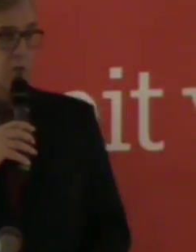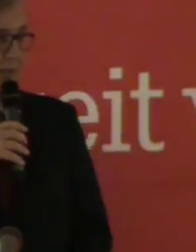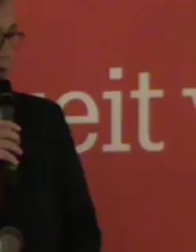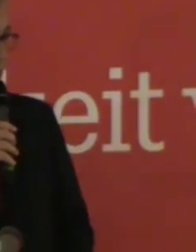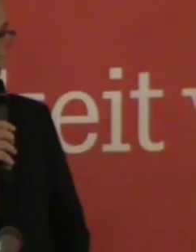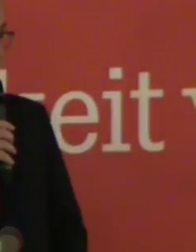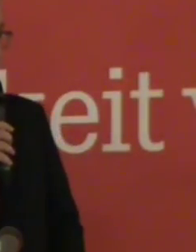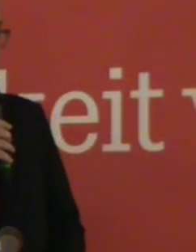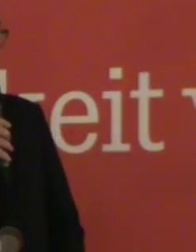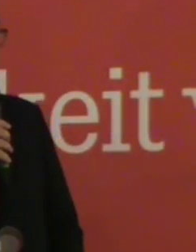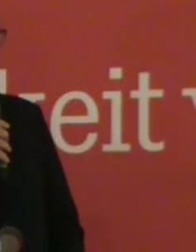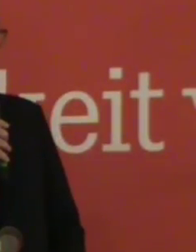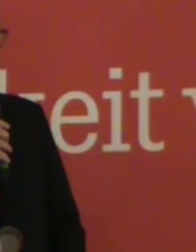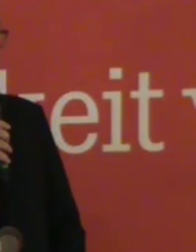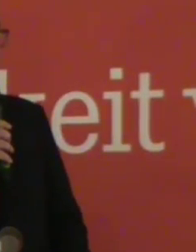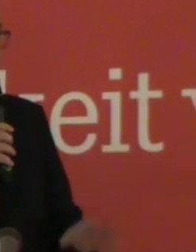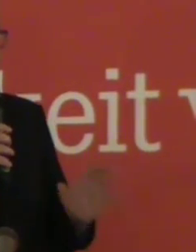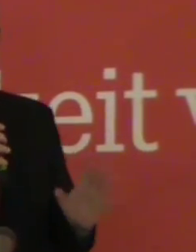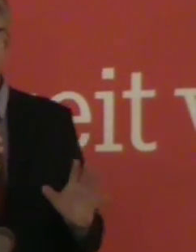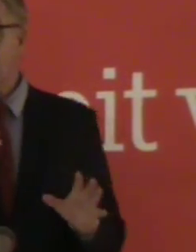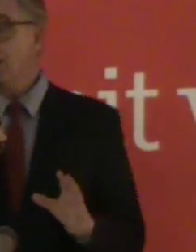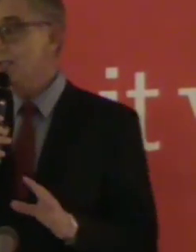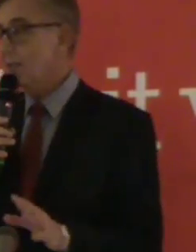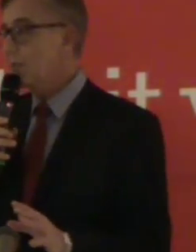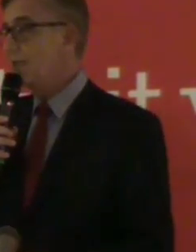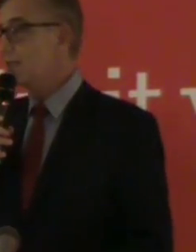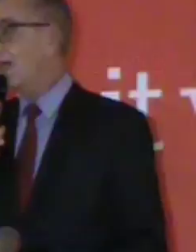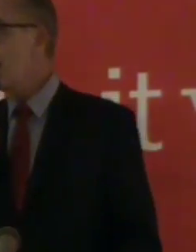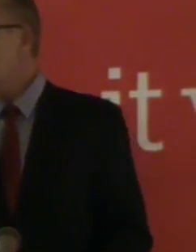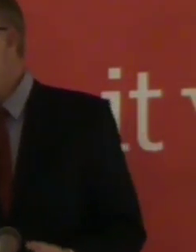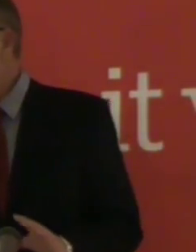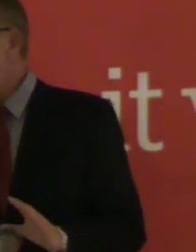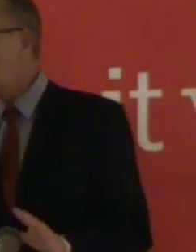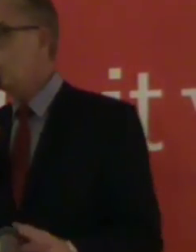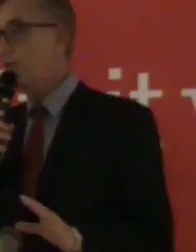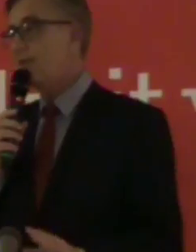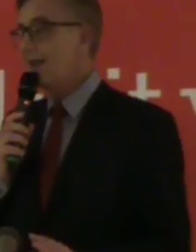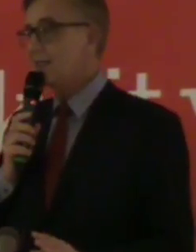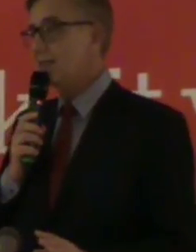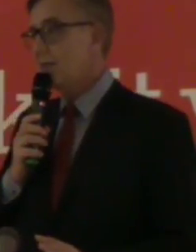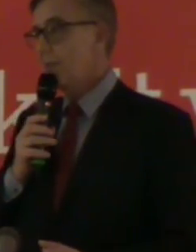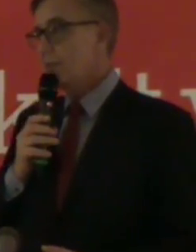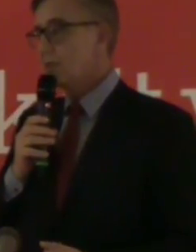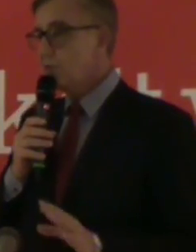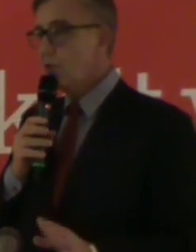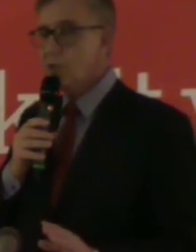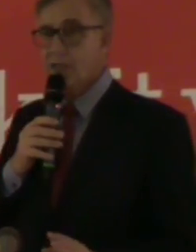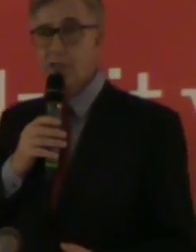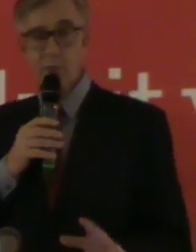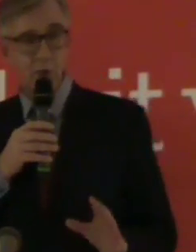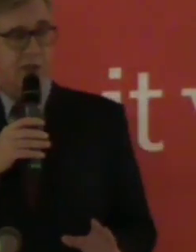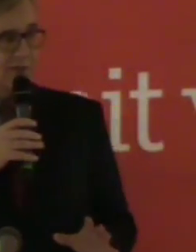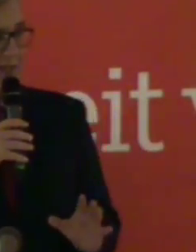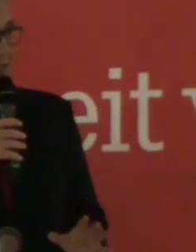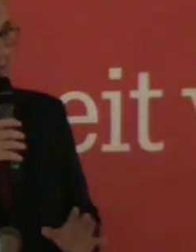führen zu den Flüchtlingen zu einem großen Teil. Ich glaube, dass es ganz wichtig ist, am Beginn des Jahres nochmal darauf zu verweisen, dass die Flüchtlinge